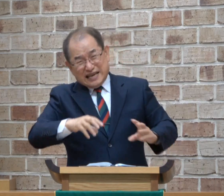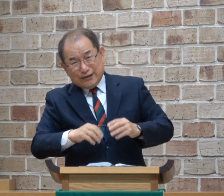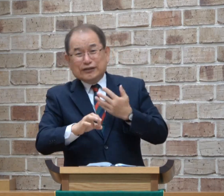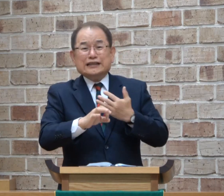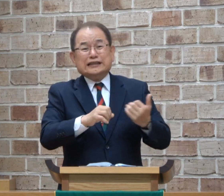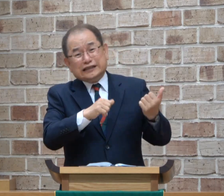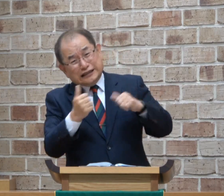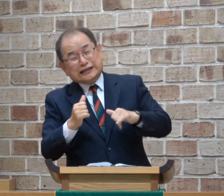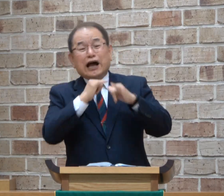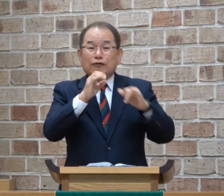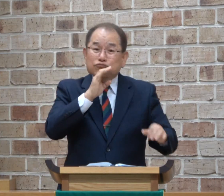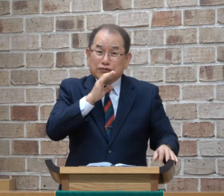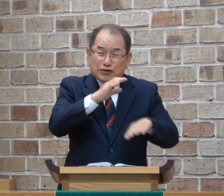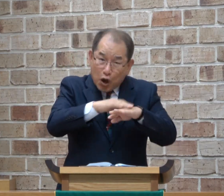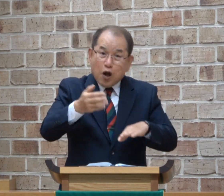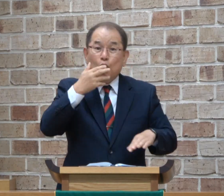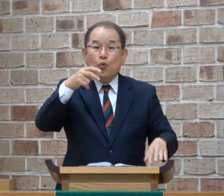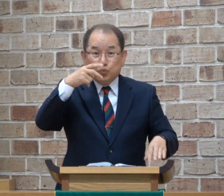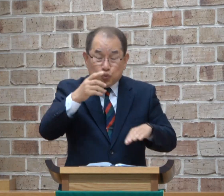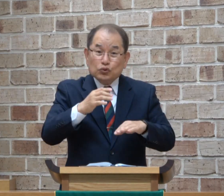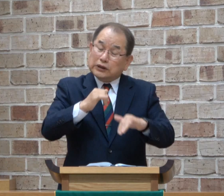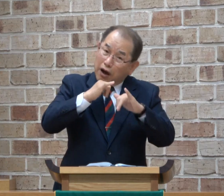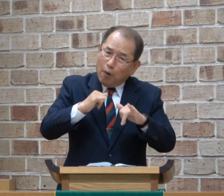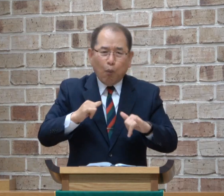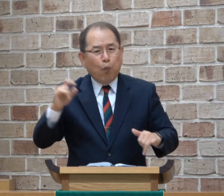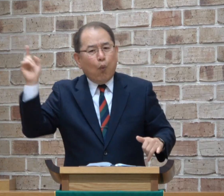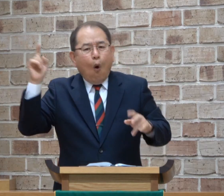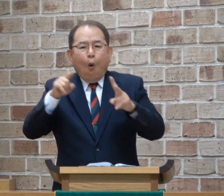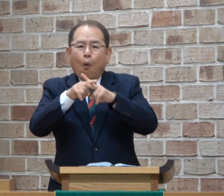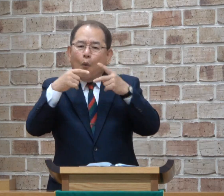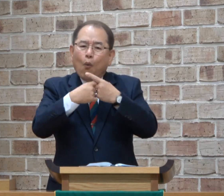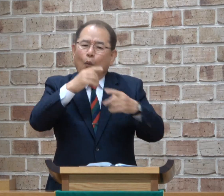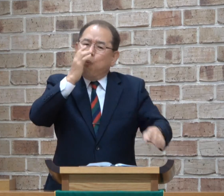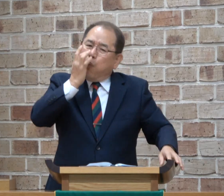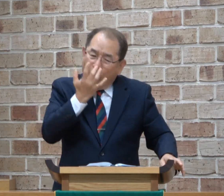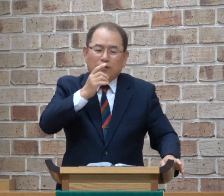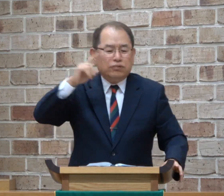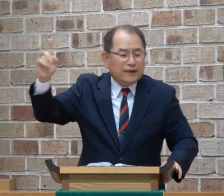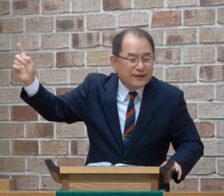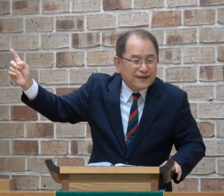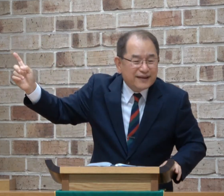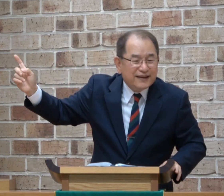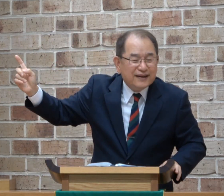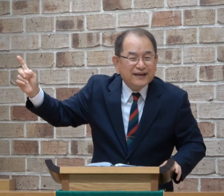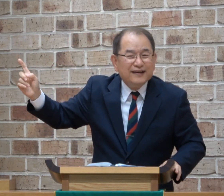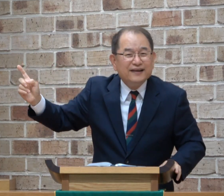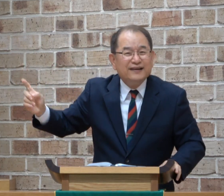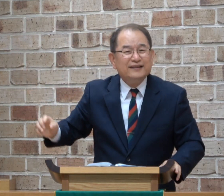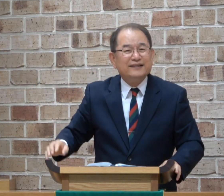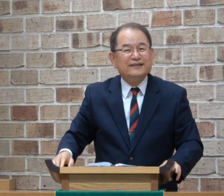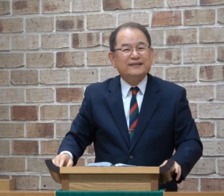잘 먹는데 그것을 이해할 수 없다고 이분이 이야기합니다.